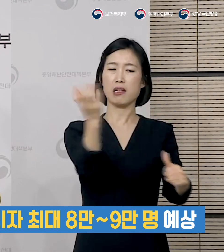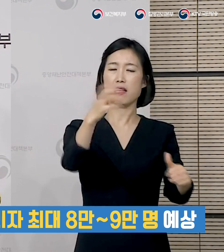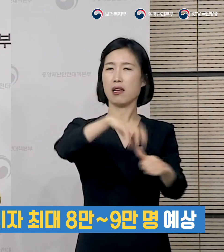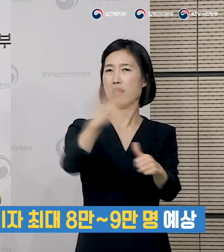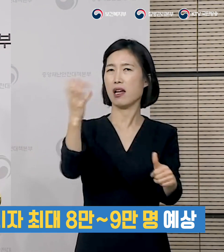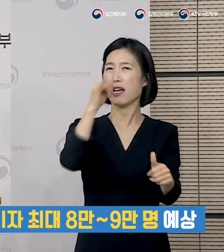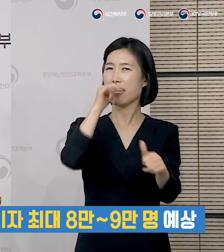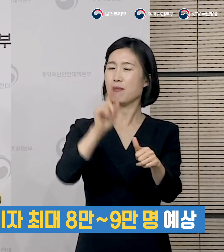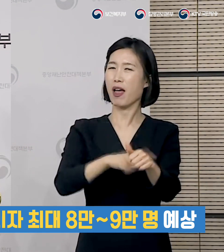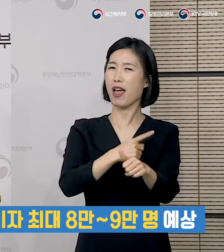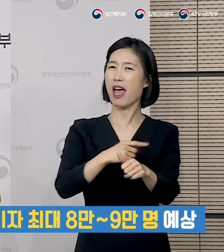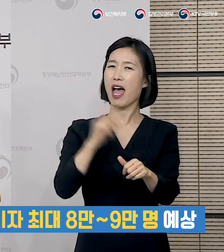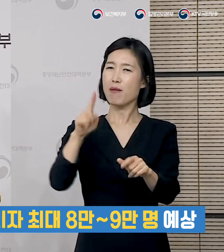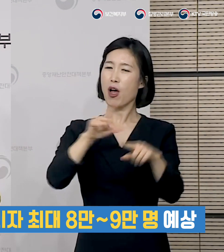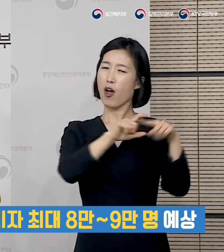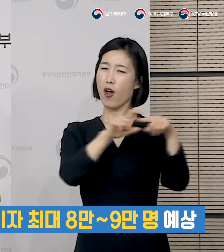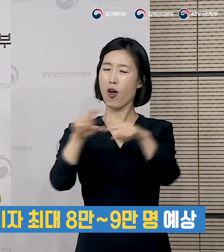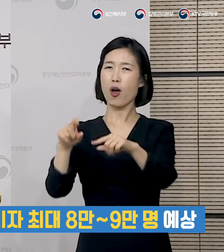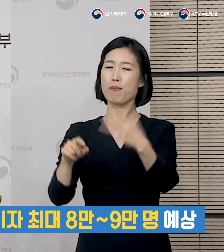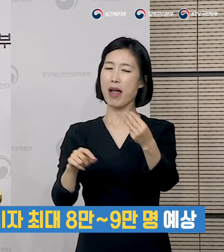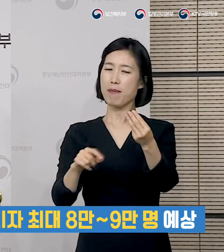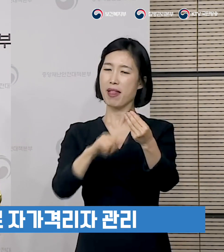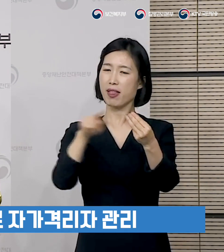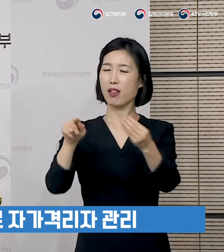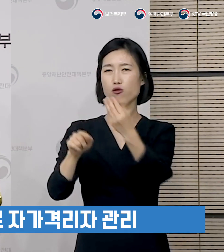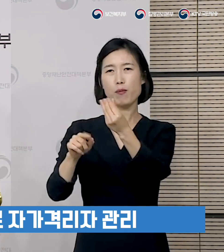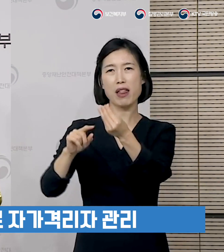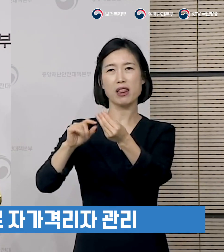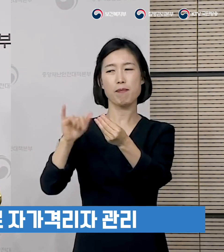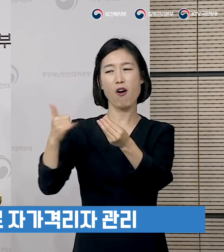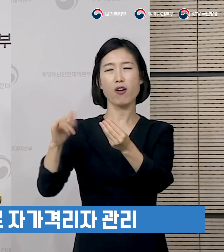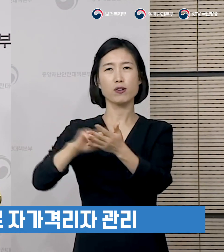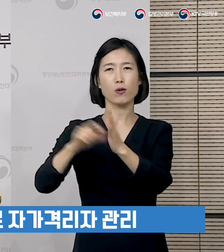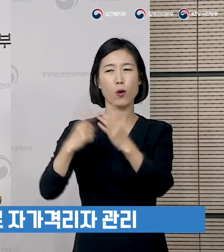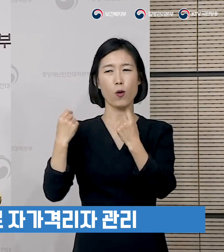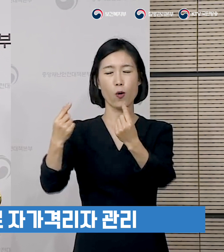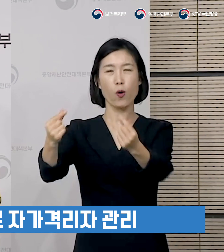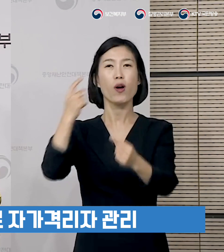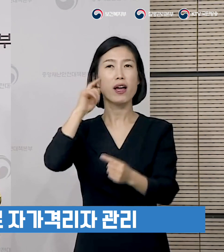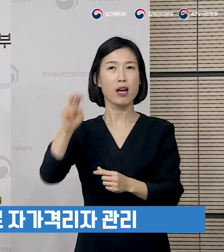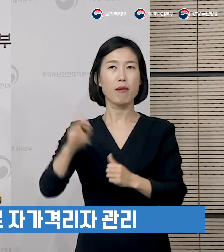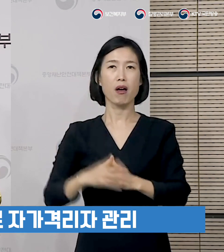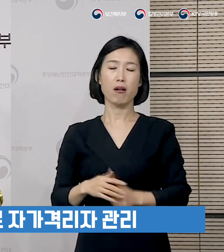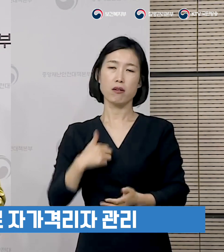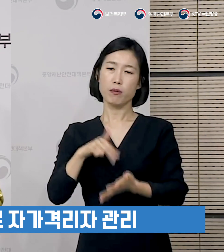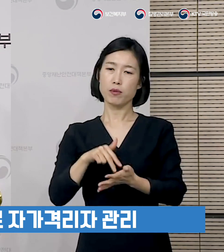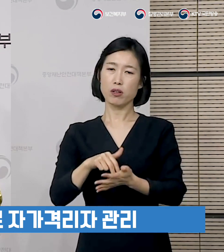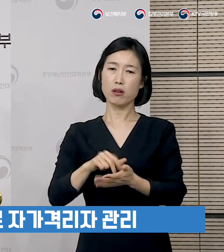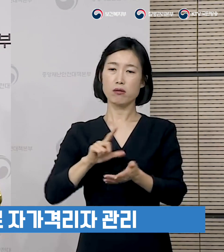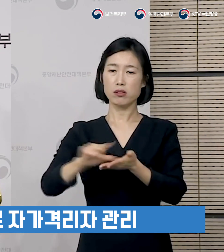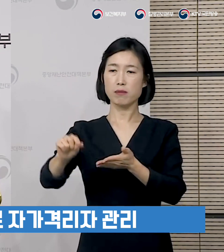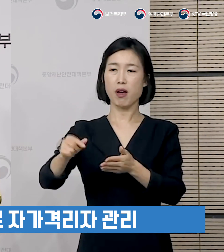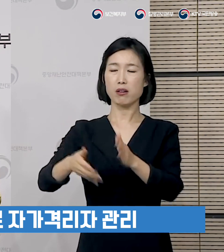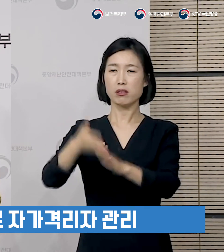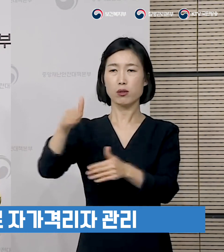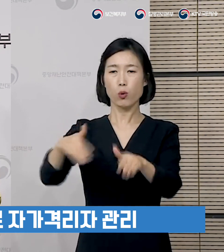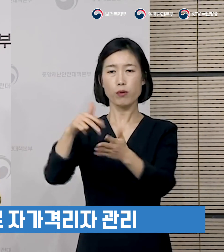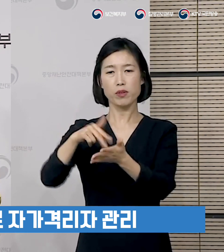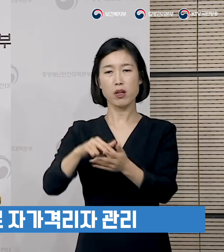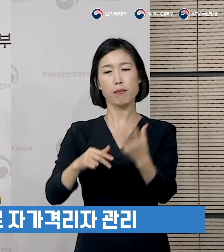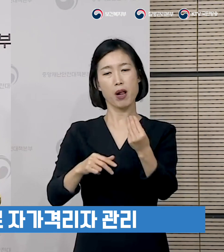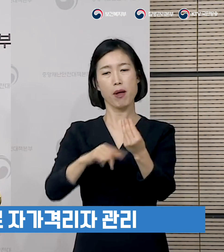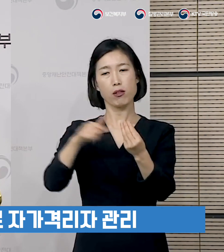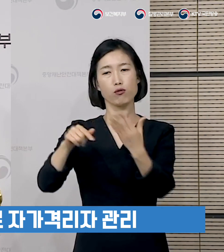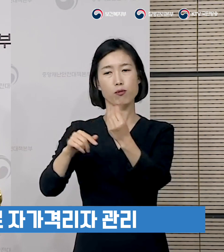9만 정도에서 유지가 될 것 같은데, 이 정도 인원은 뭐 저희가 판단하기로는 지자체에서 충분히 관리가 가능하다고